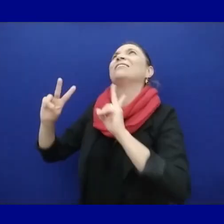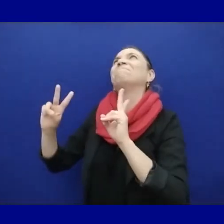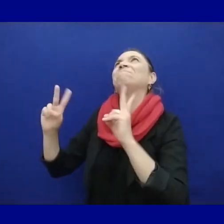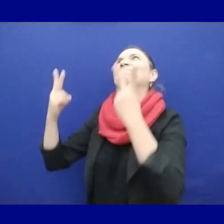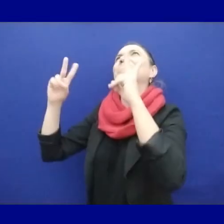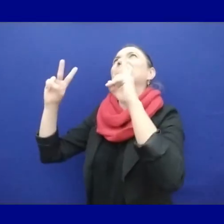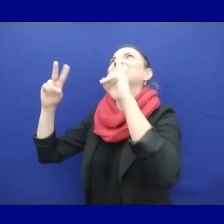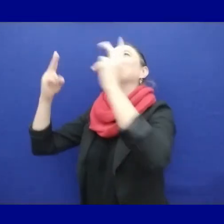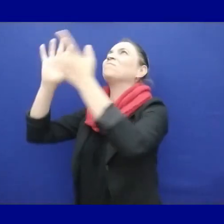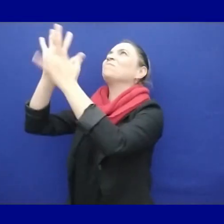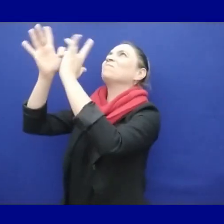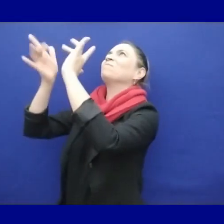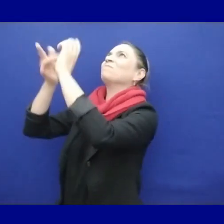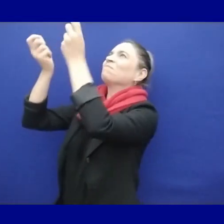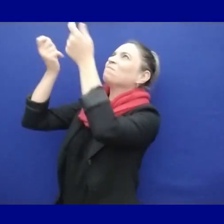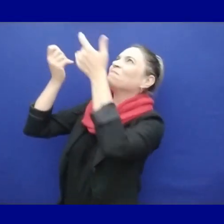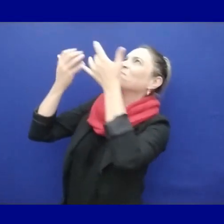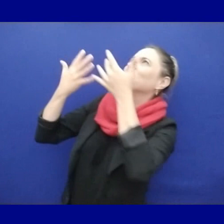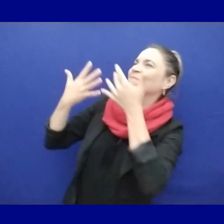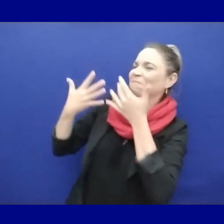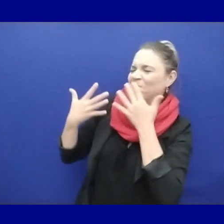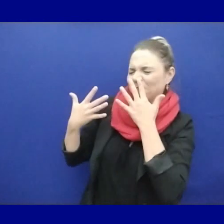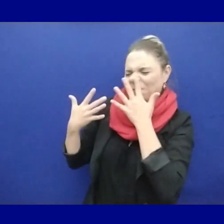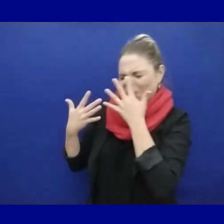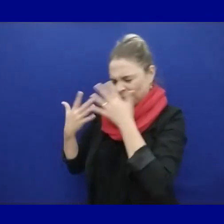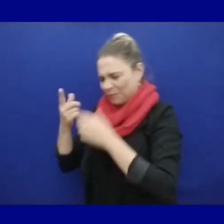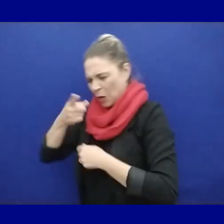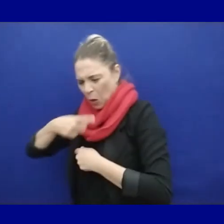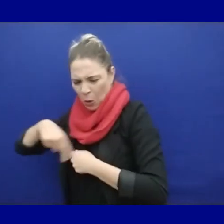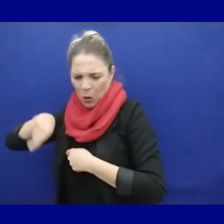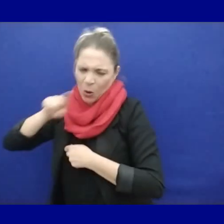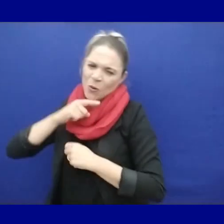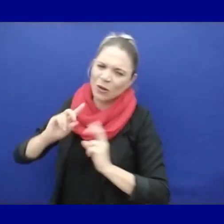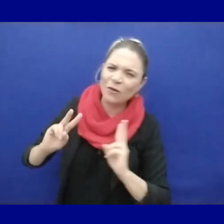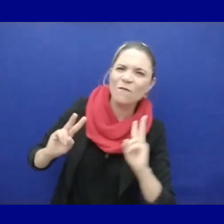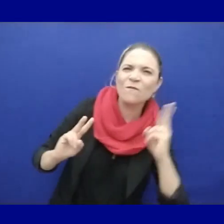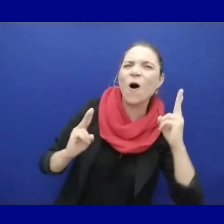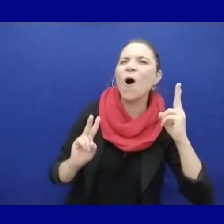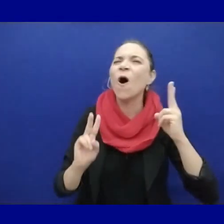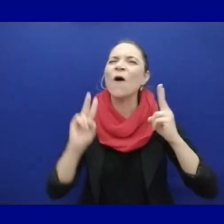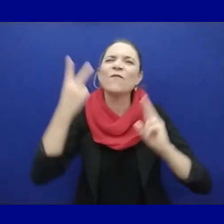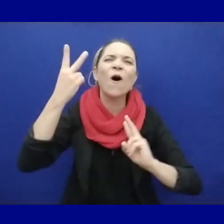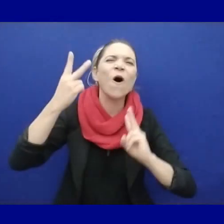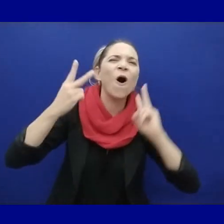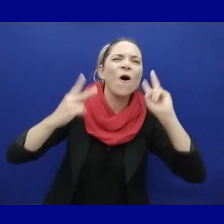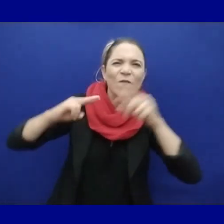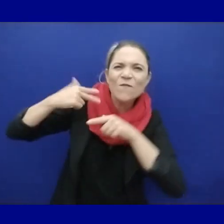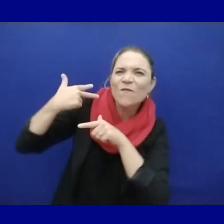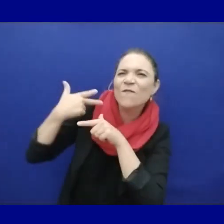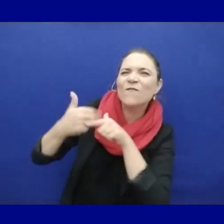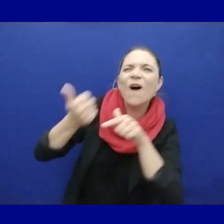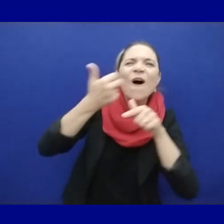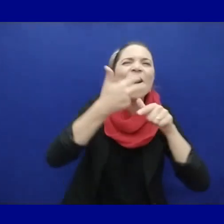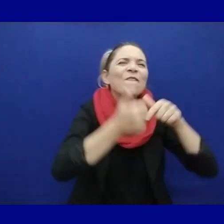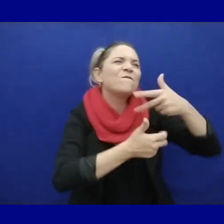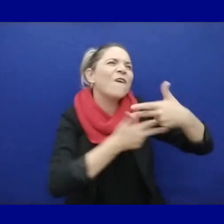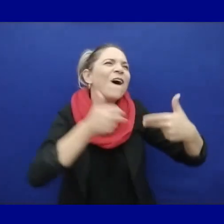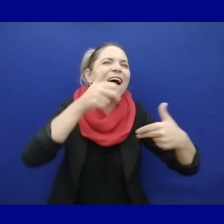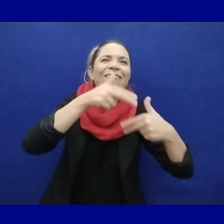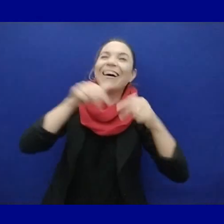nos diz o Senhor. Sempre vencendo, muito valoroso,